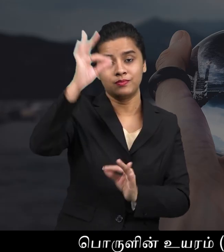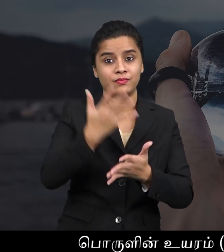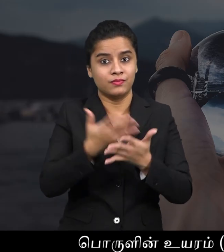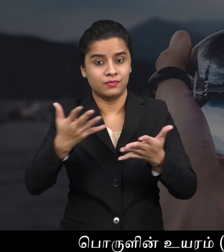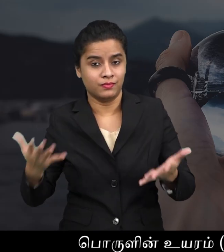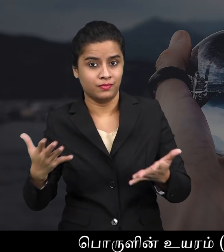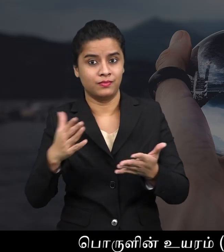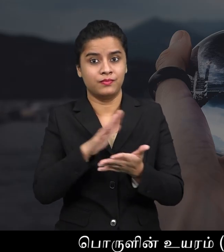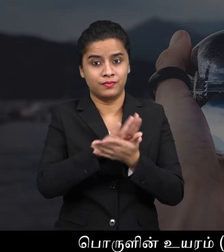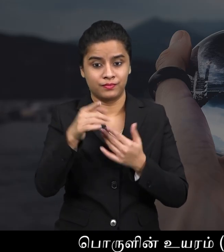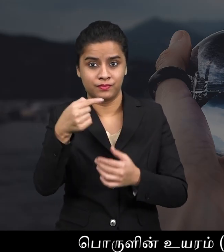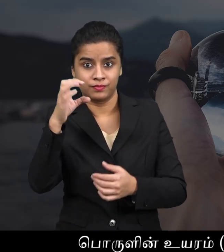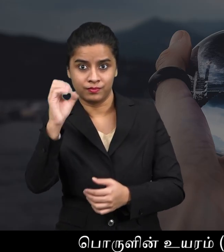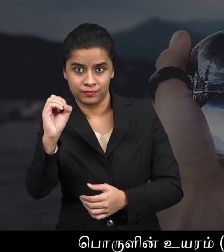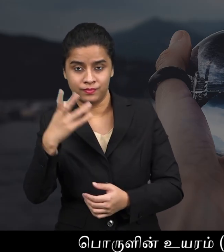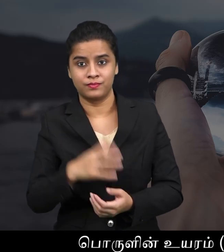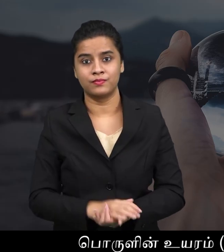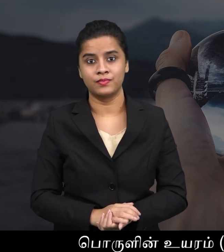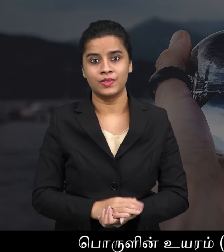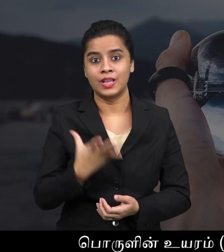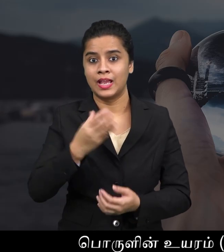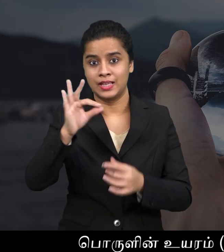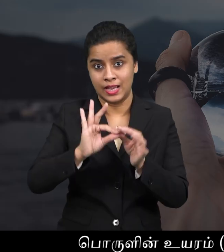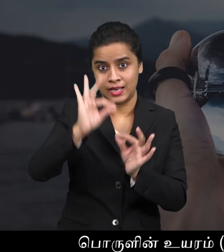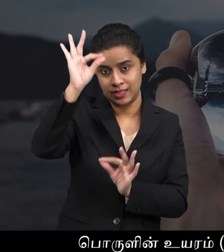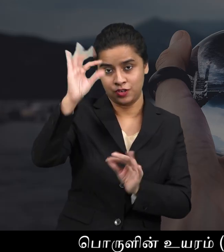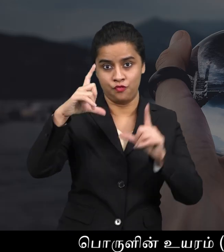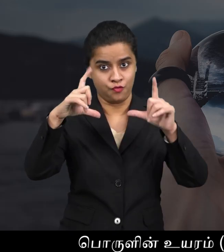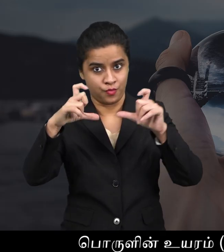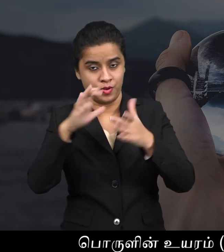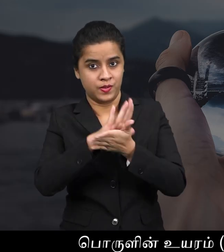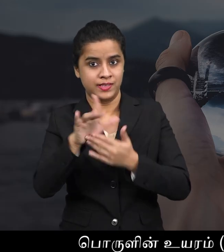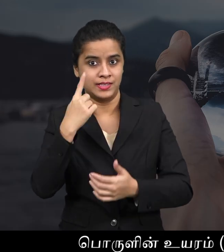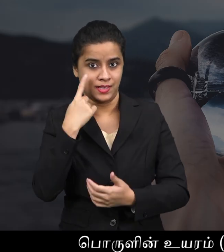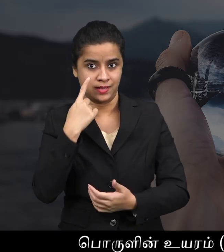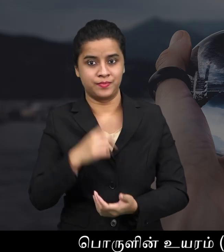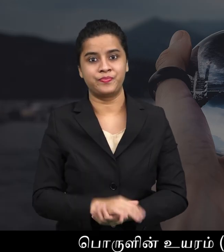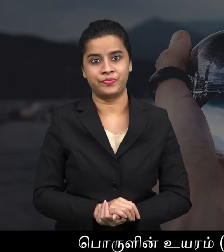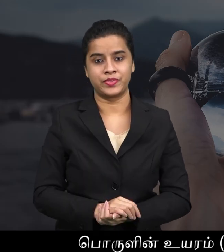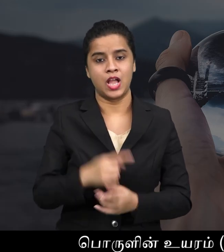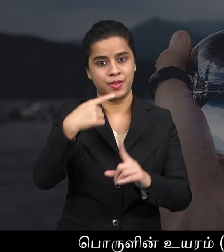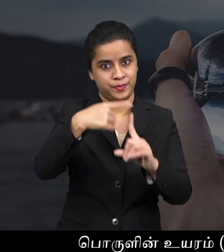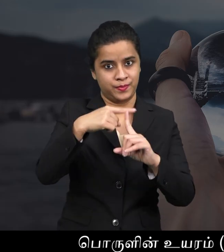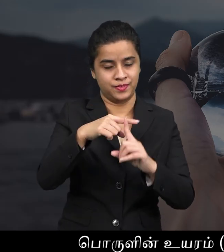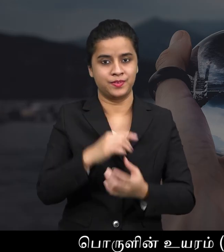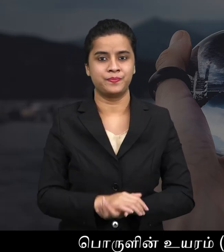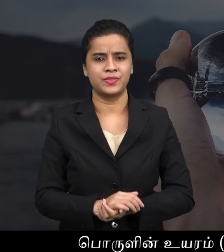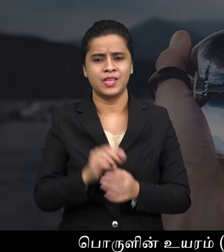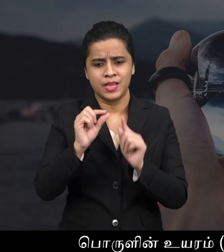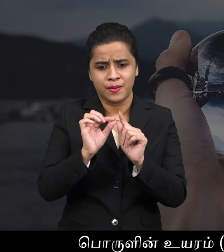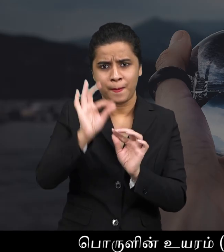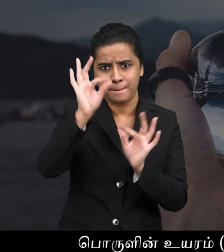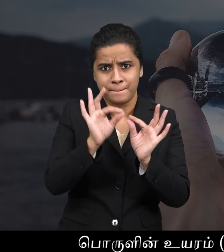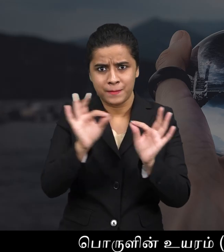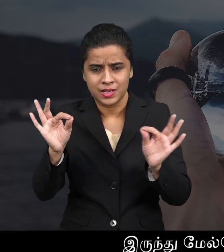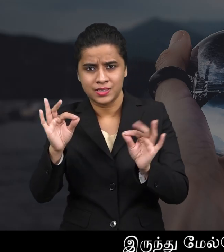பொருளின் உயரம், அதாவது h கீழ் O மற்றும் படத்தின் உயரம், அதாவது h